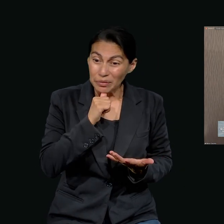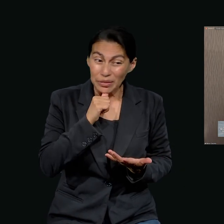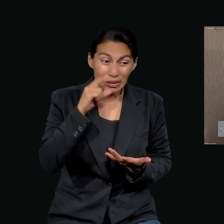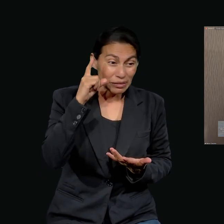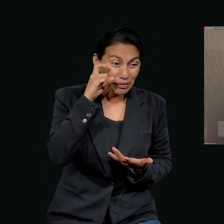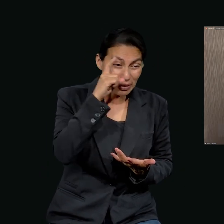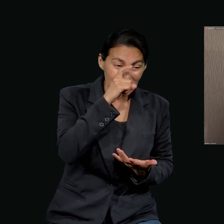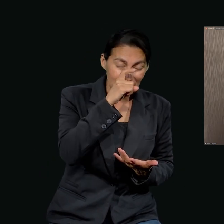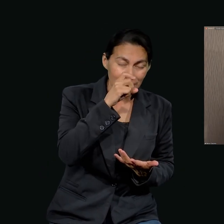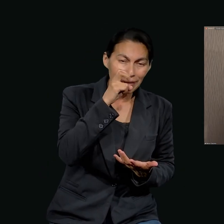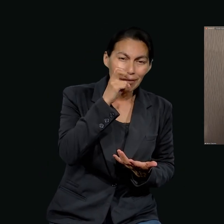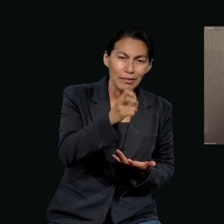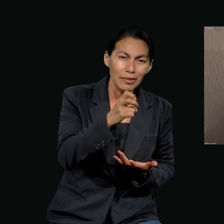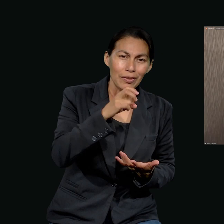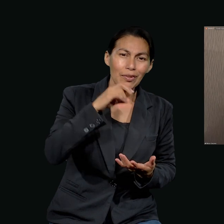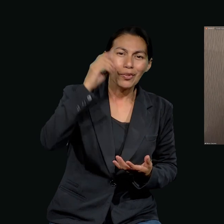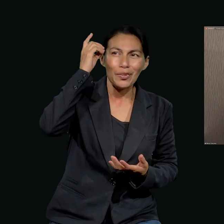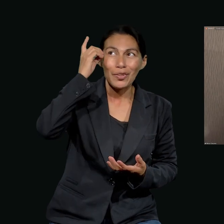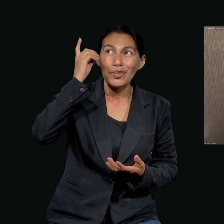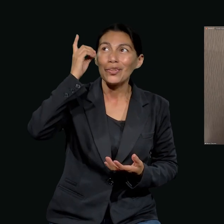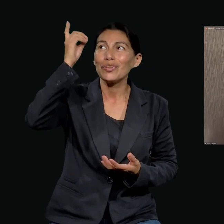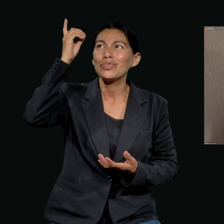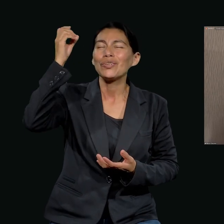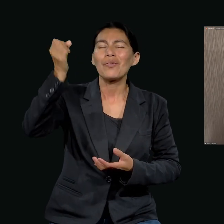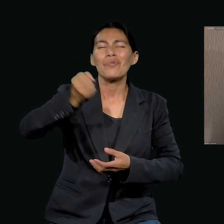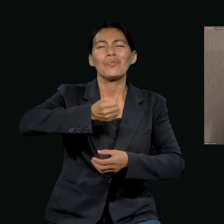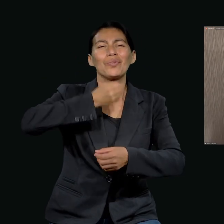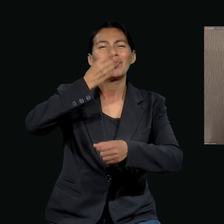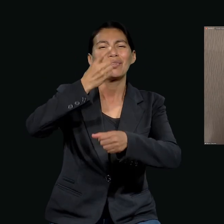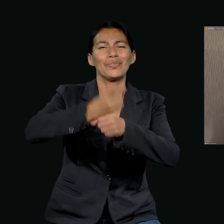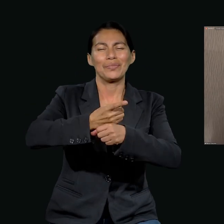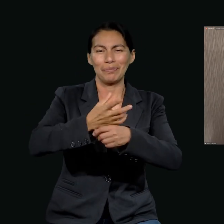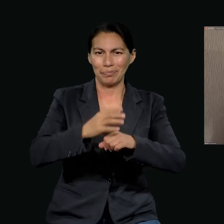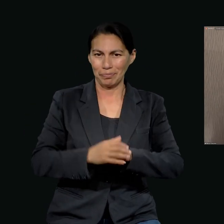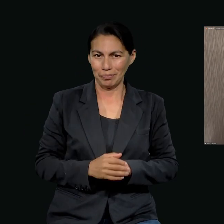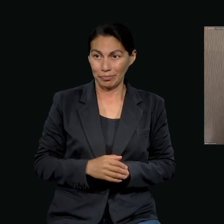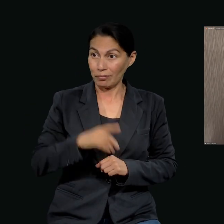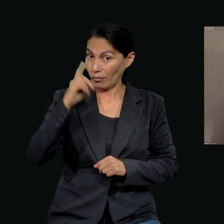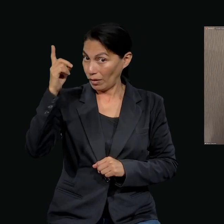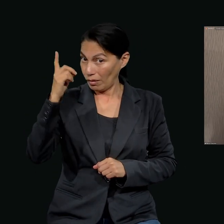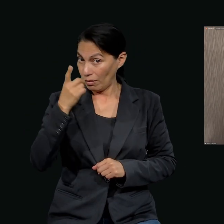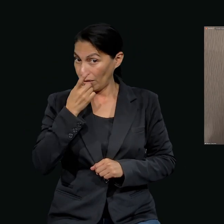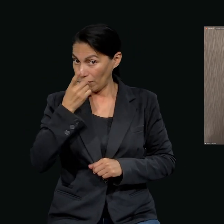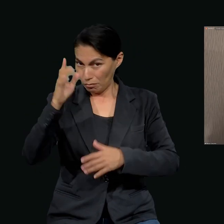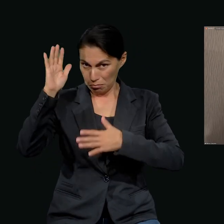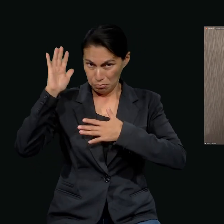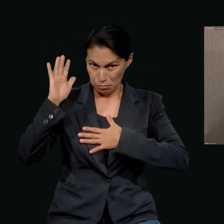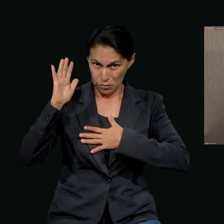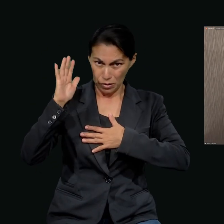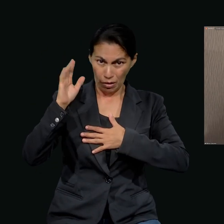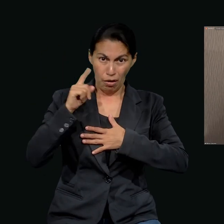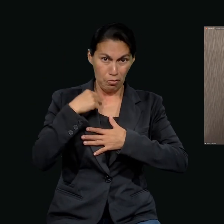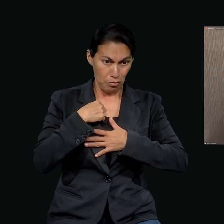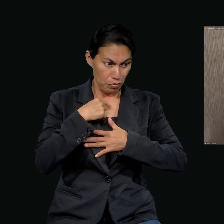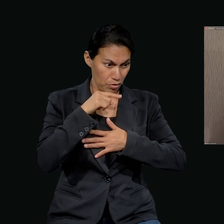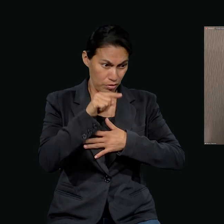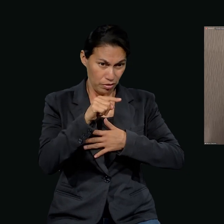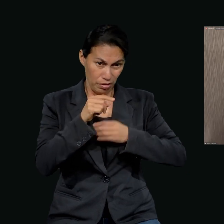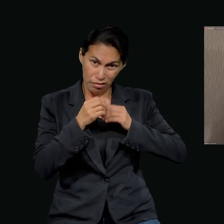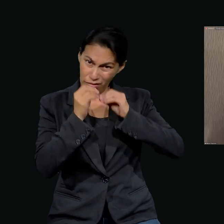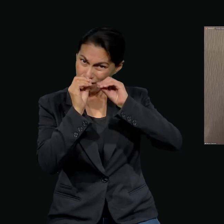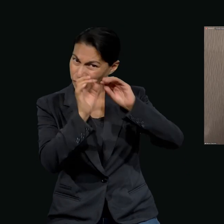han agotado, entonces viene la oportunidad de Dios. Él ha dicho, no te dejaré,